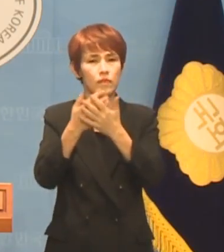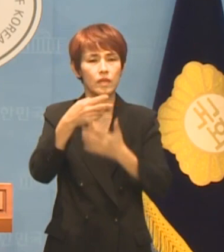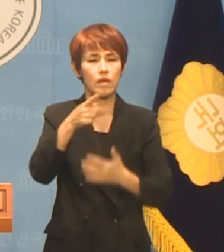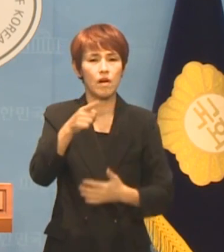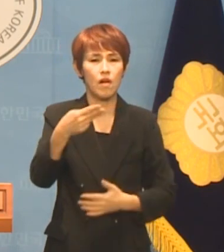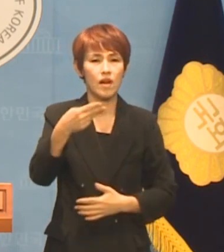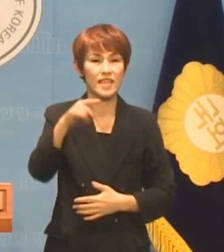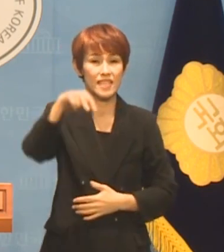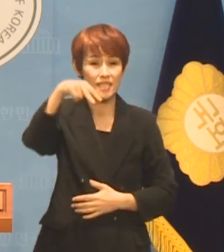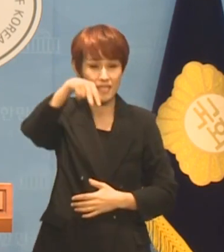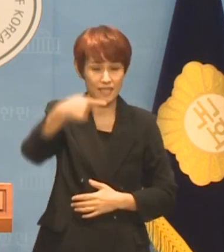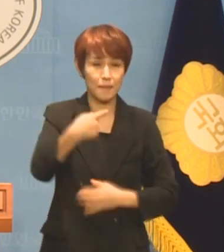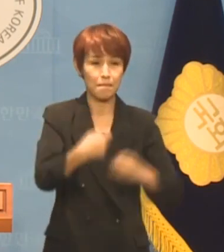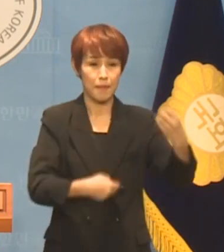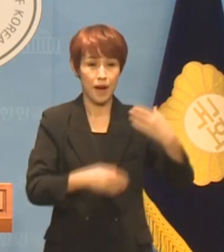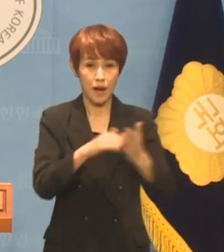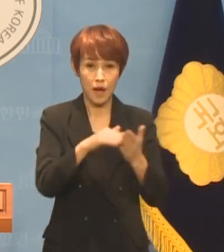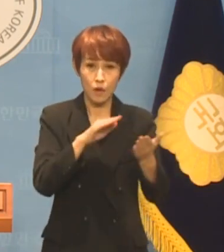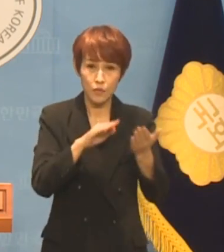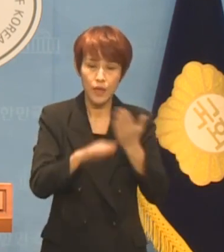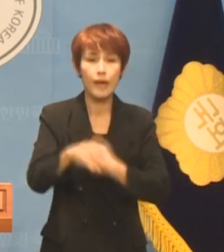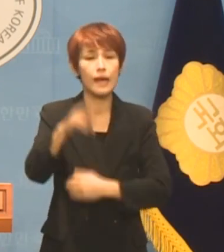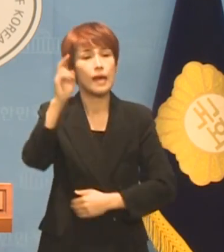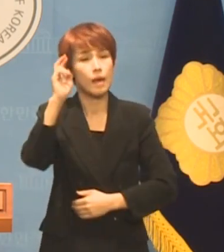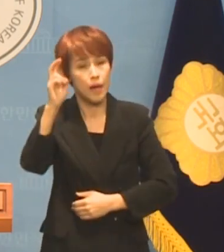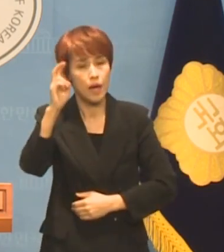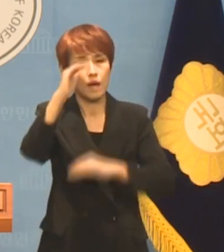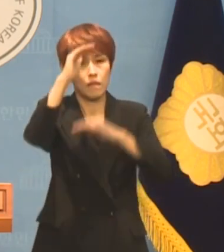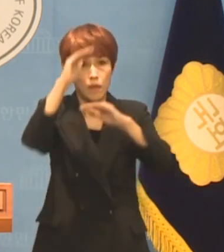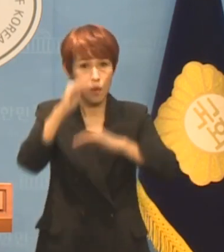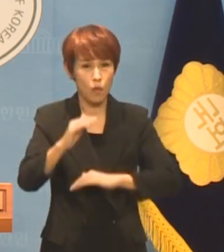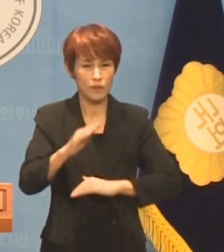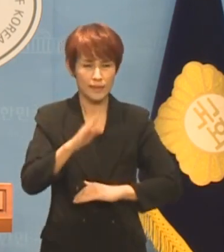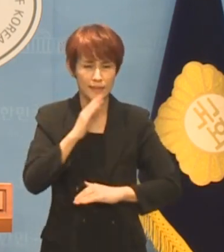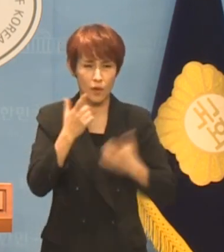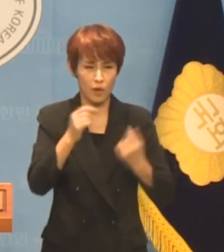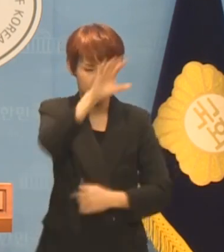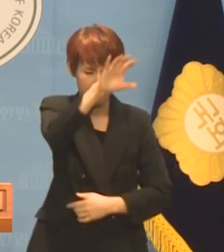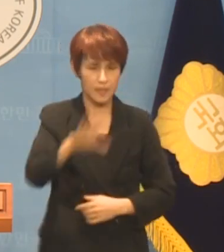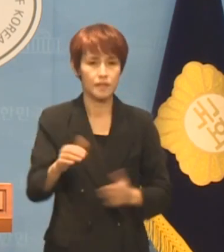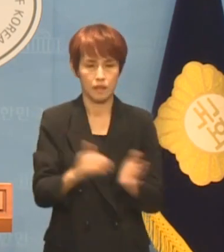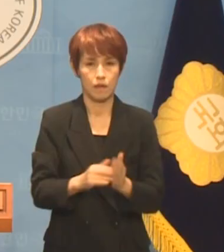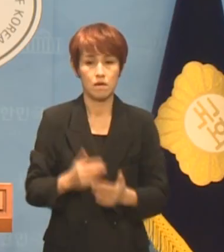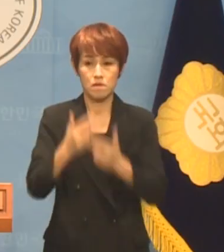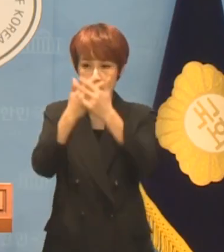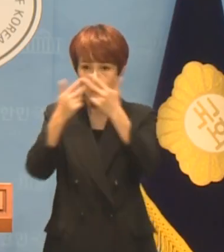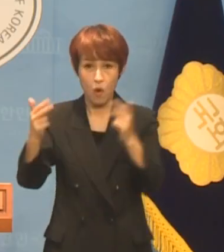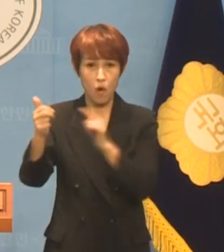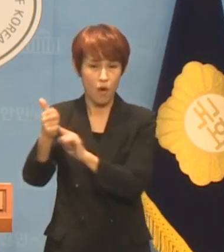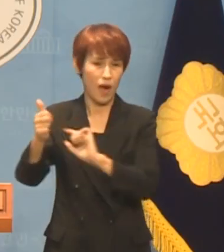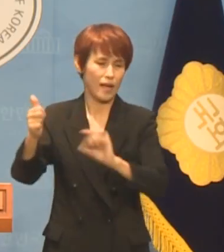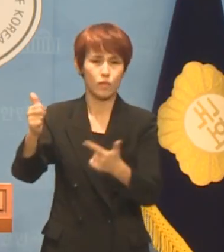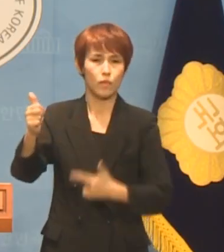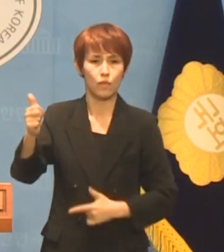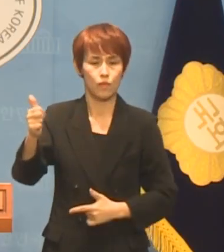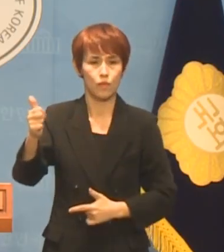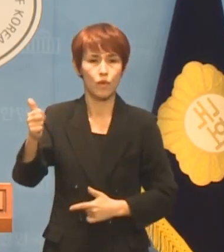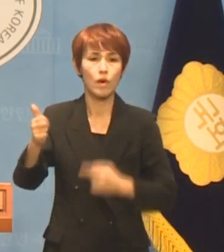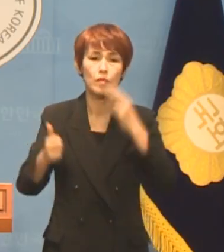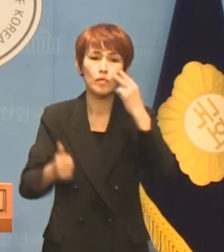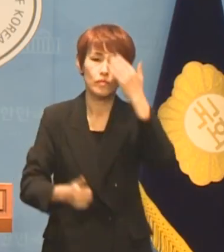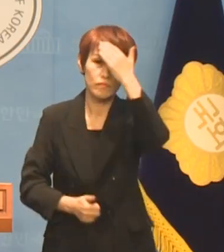말한 직후에 나온 가정에 기초한 설명입니다. 즉 이재명 대표가 아니라 역으로